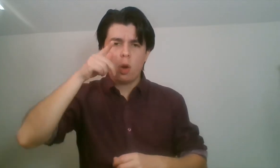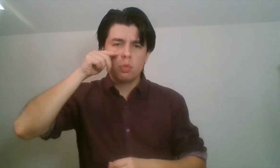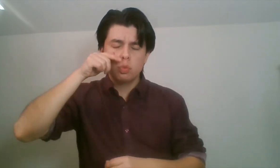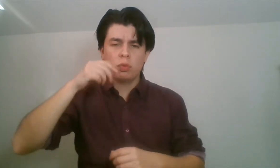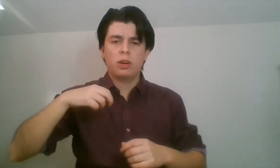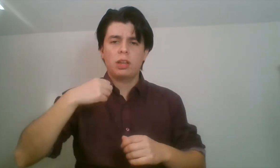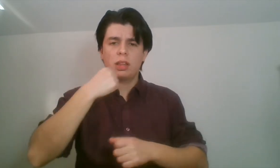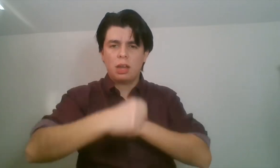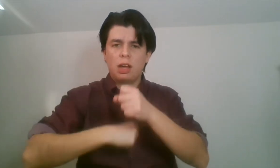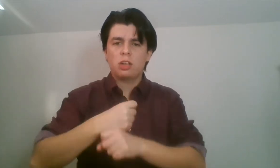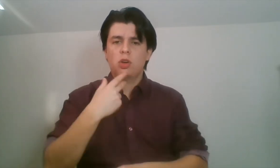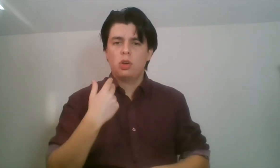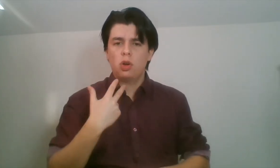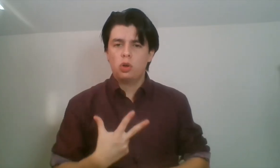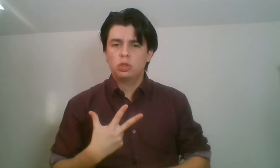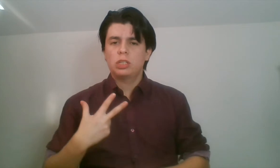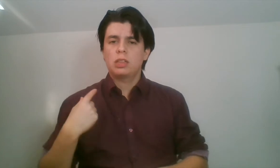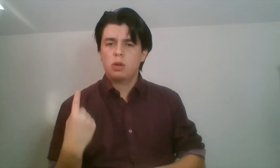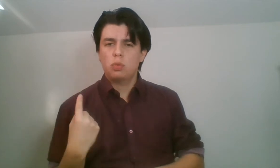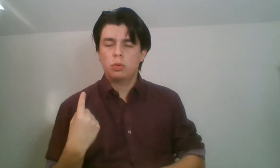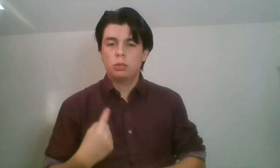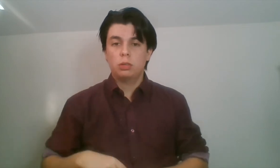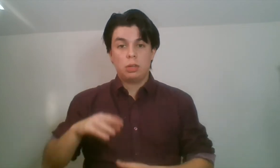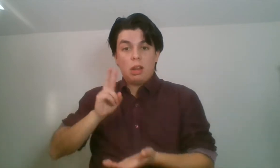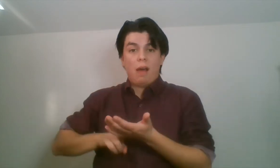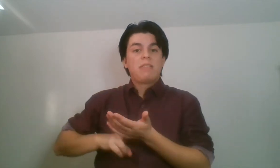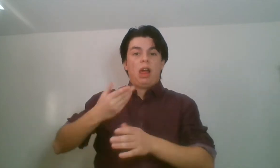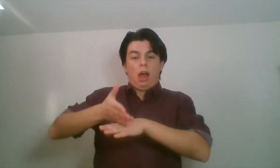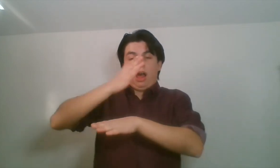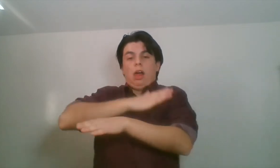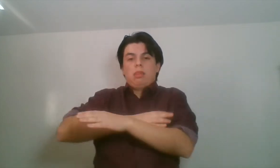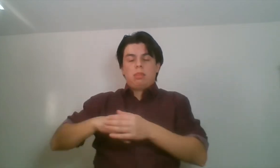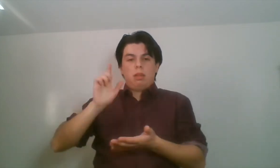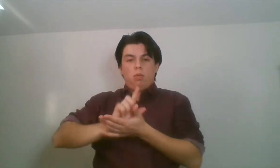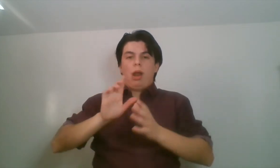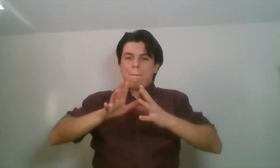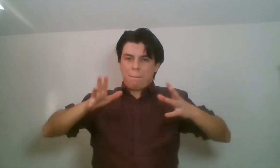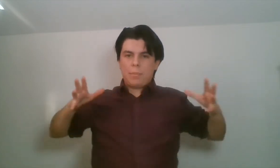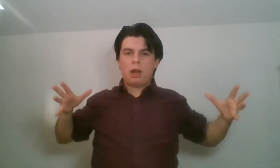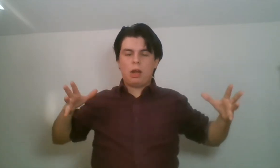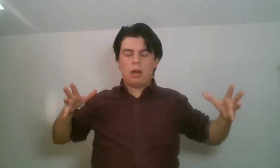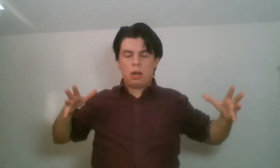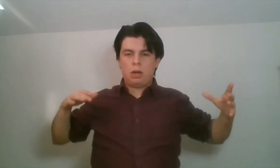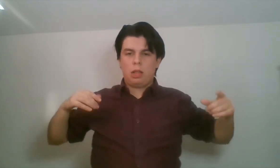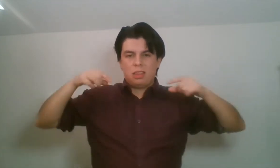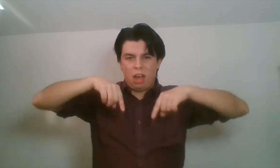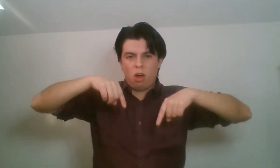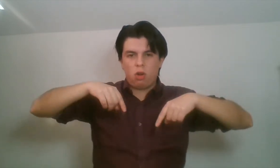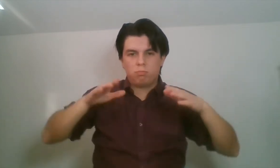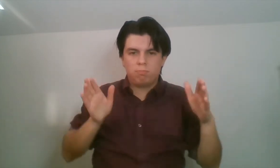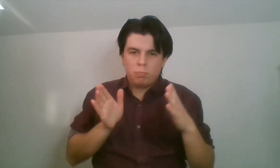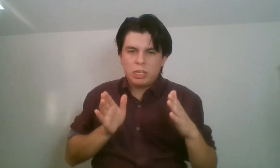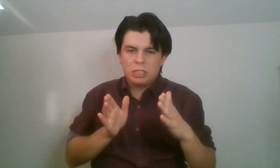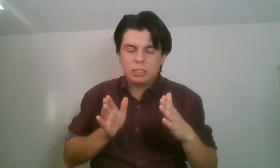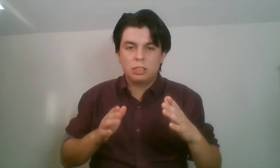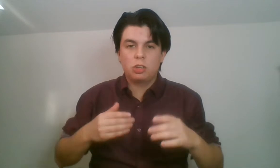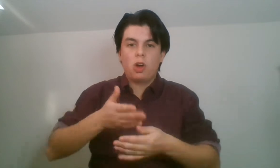El año 81, en octubre, me parece, Paula, ¿sí? Sí, el 29 de octubre del